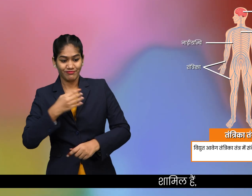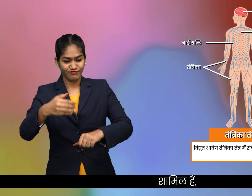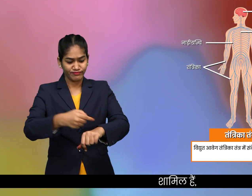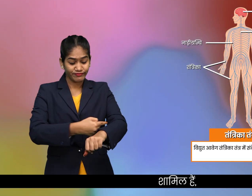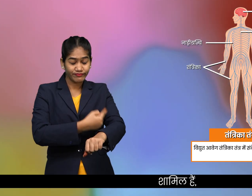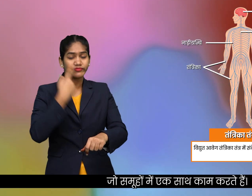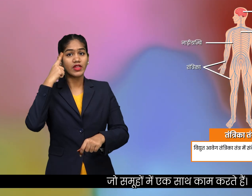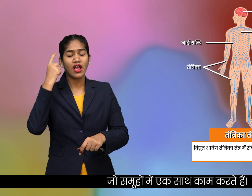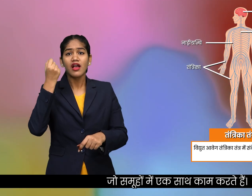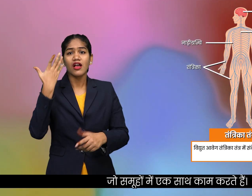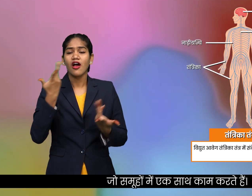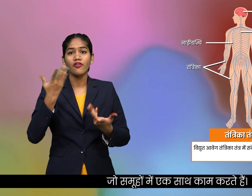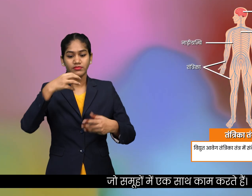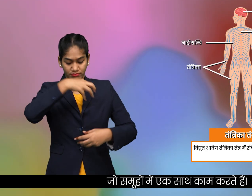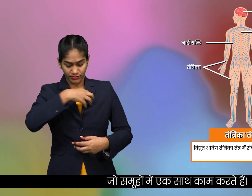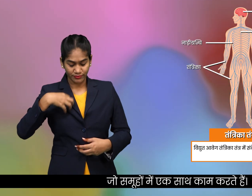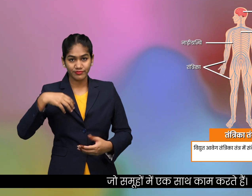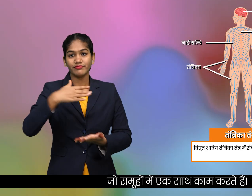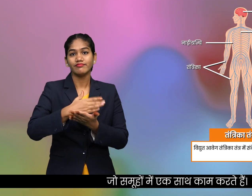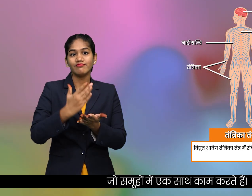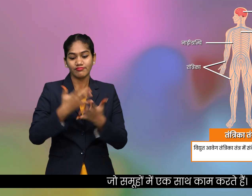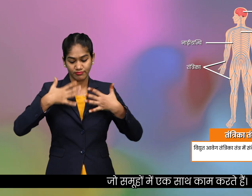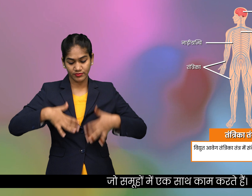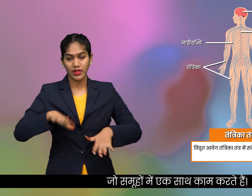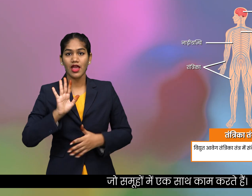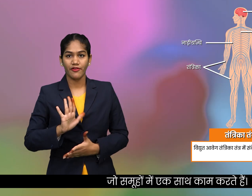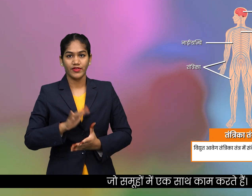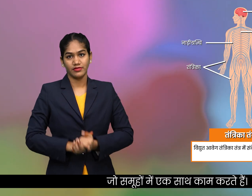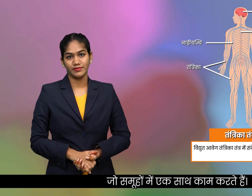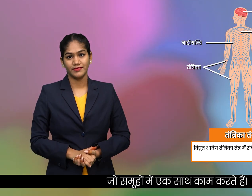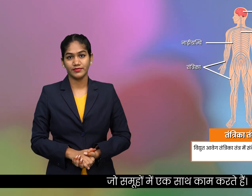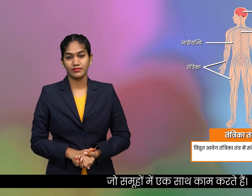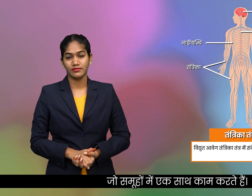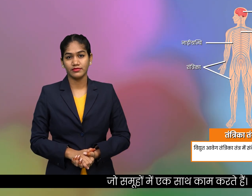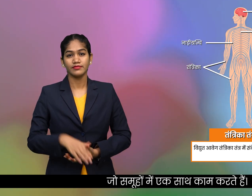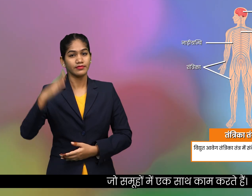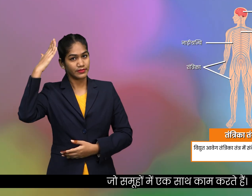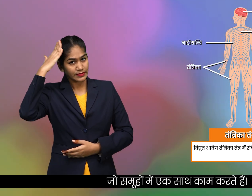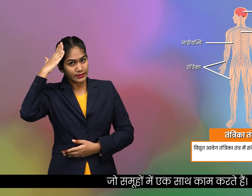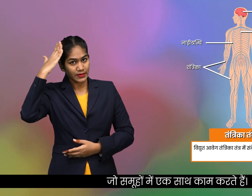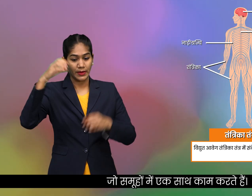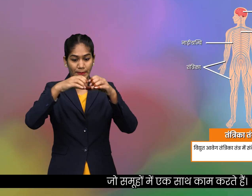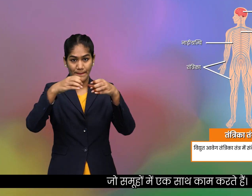ग्रंथियां शामिल हैं जो समूह में एक साथ काम करते हैं।